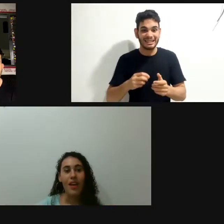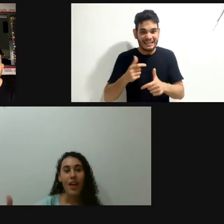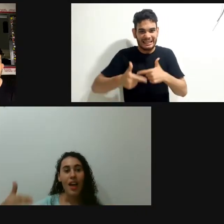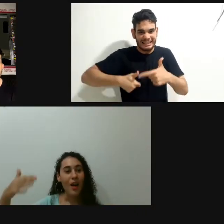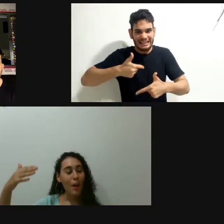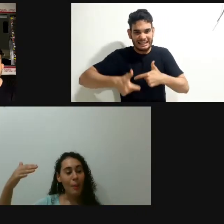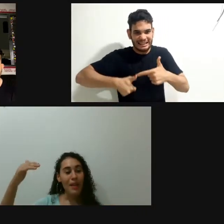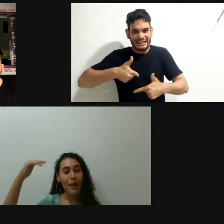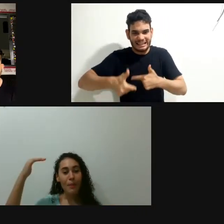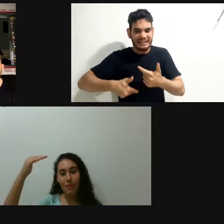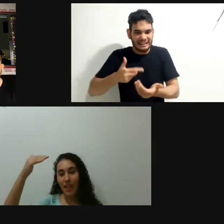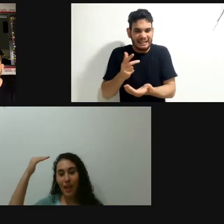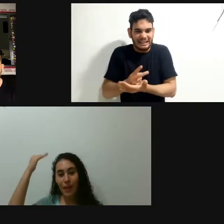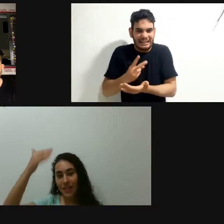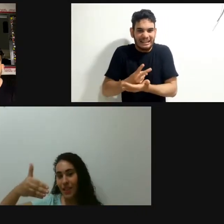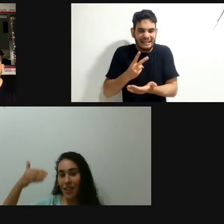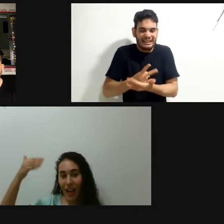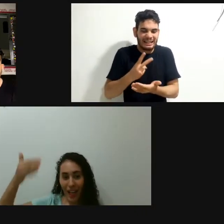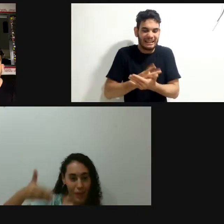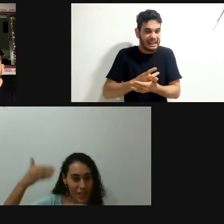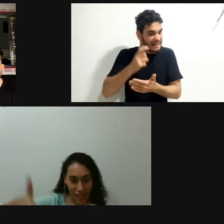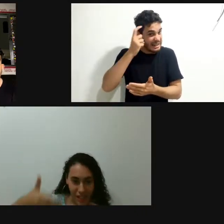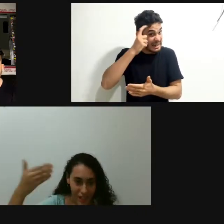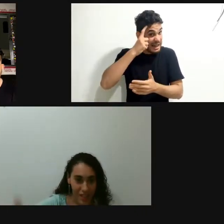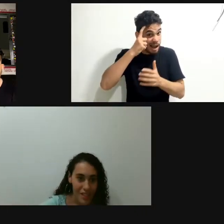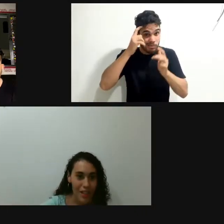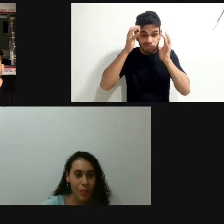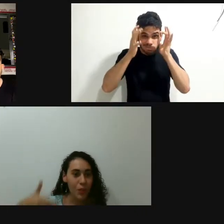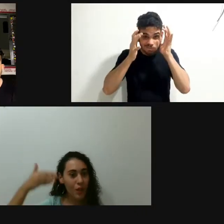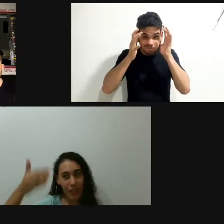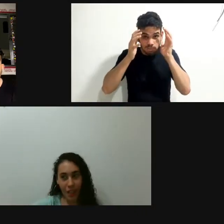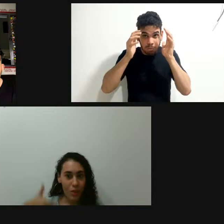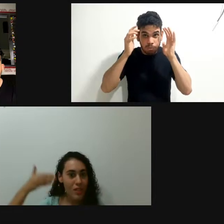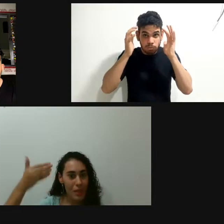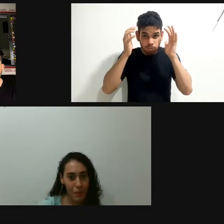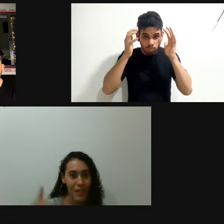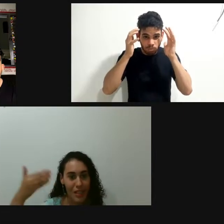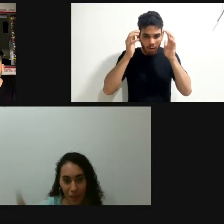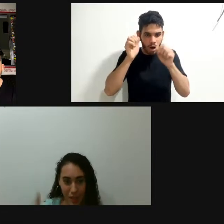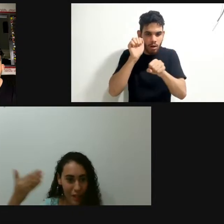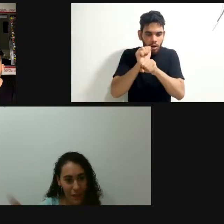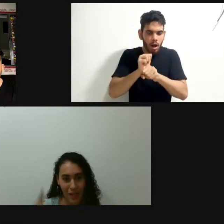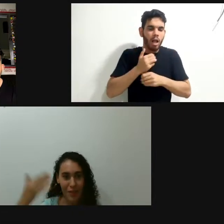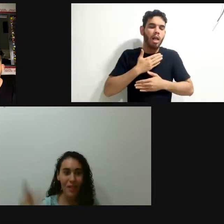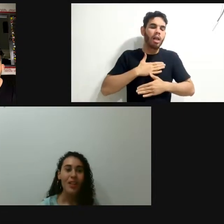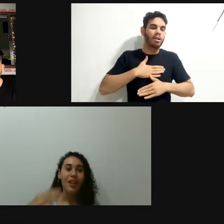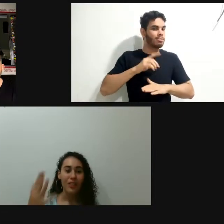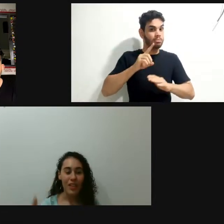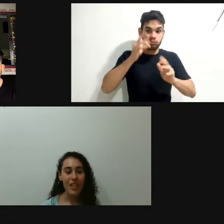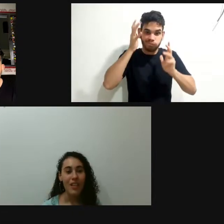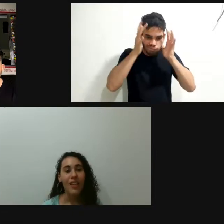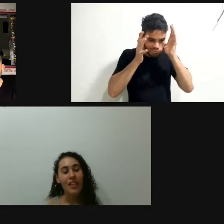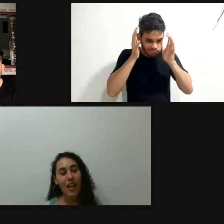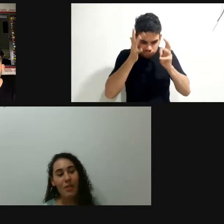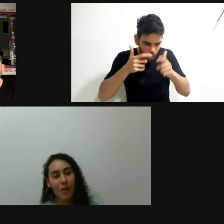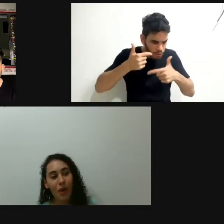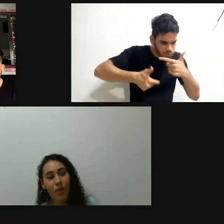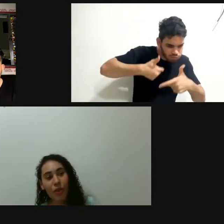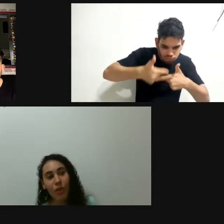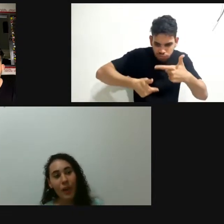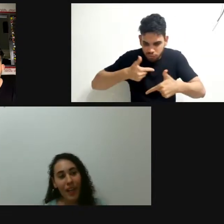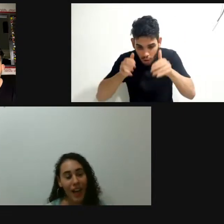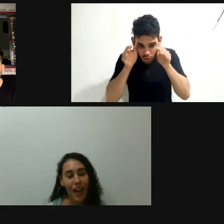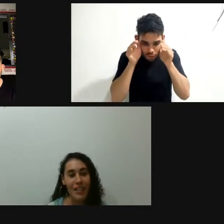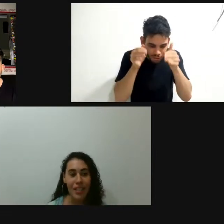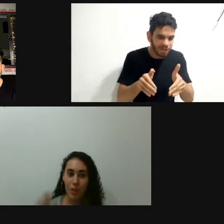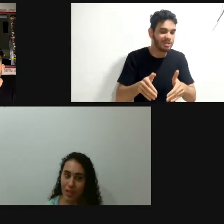sempre. A minha cabeça raramente está descansando, porque eu estou sempre pensando em fazer. Terminou,